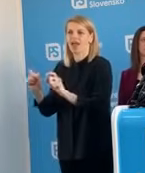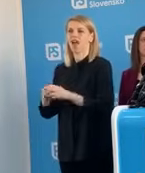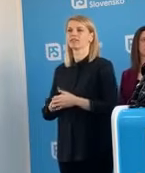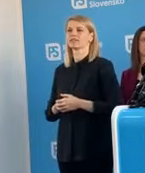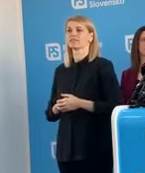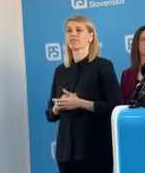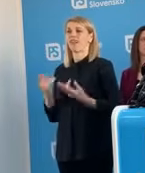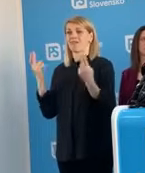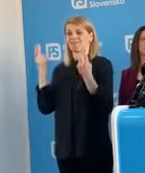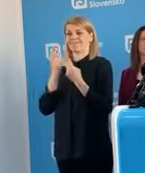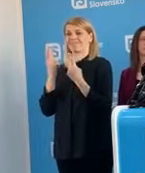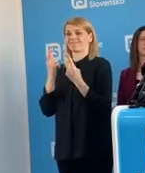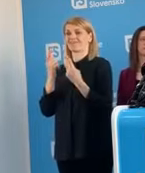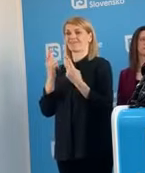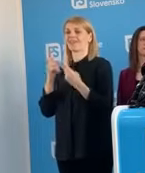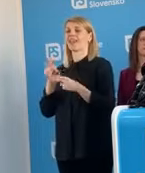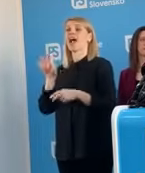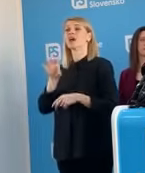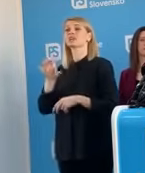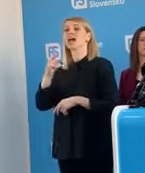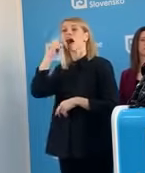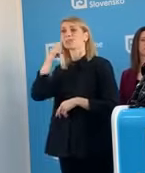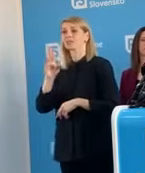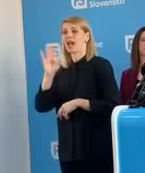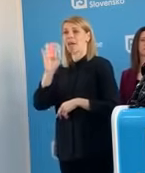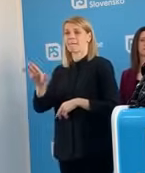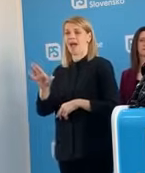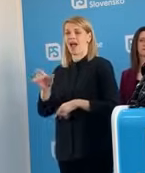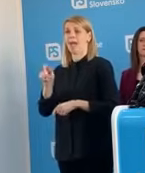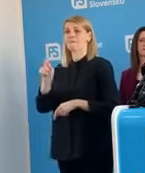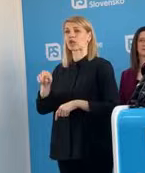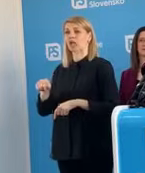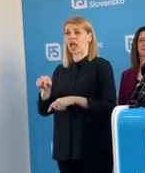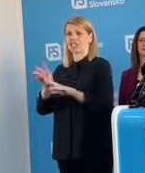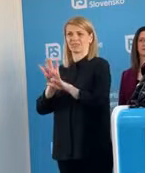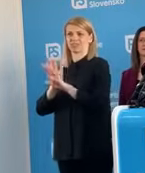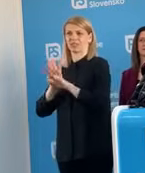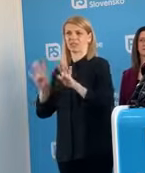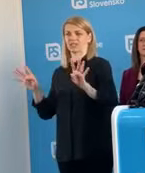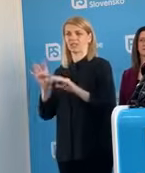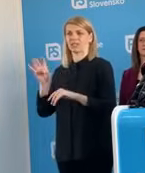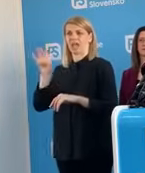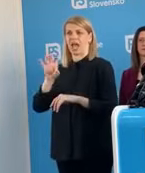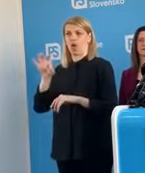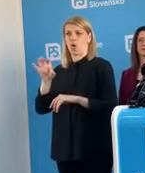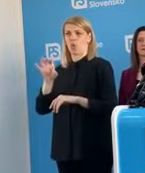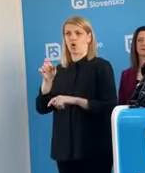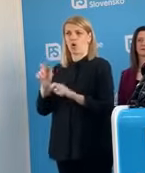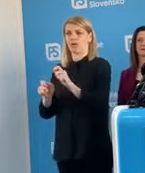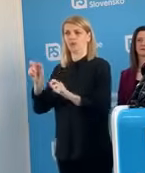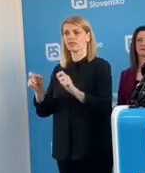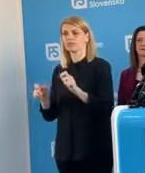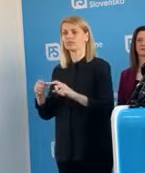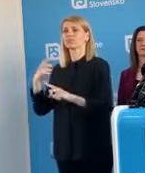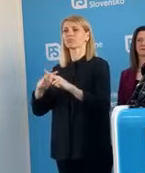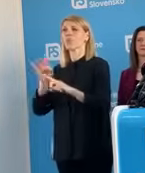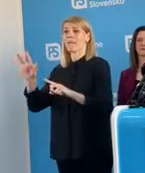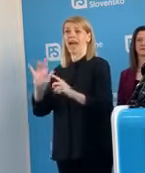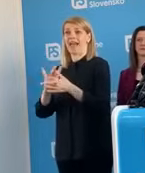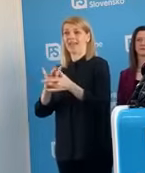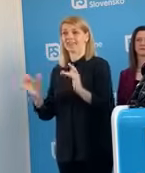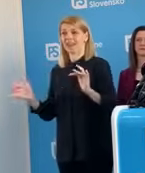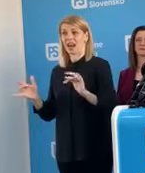Slovensku a takisto má aj internet, že dokážu sledovať to, čo sa deje na Slovensku a nemajú